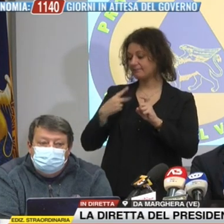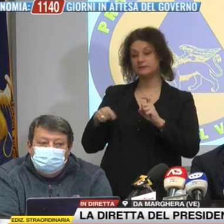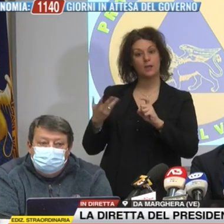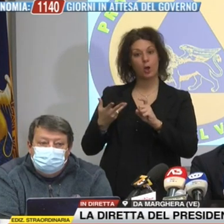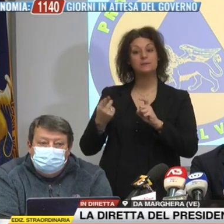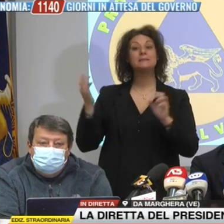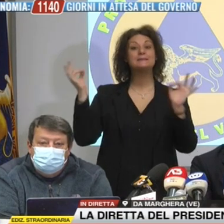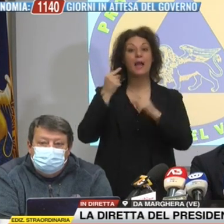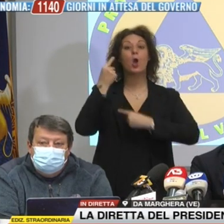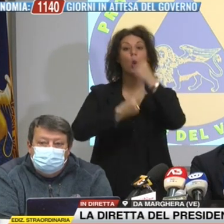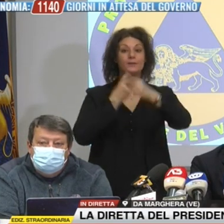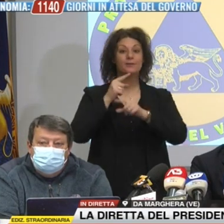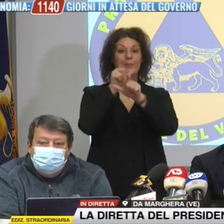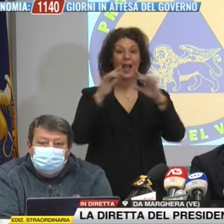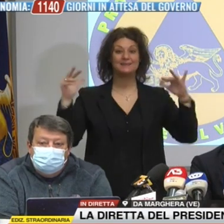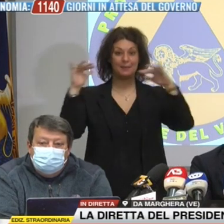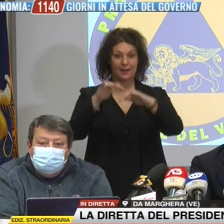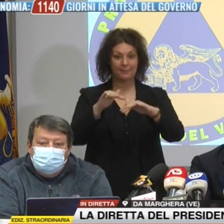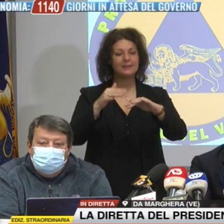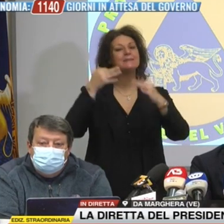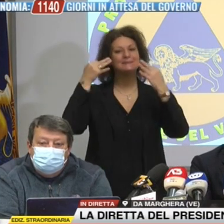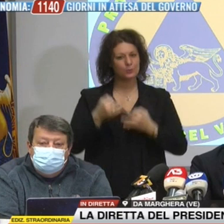non andrà meglio.